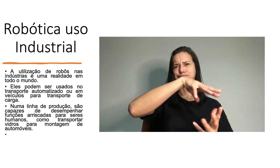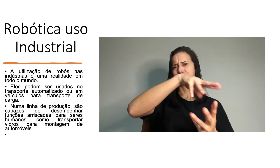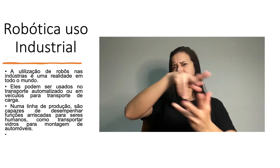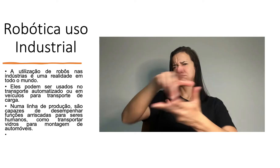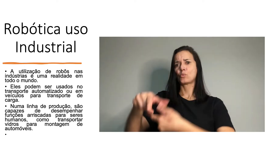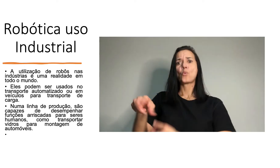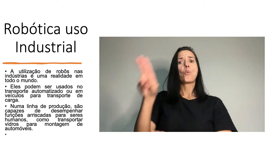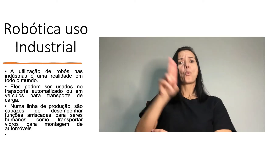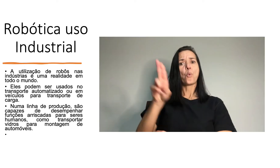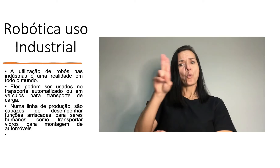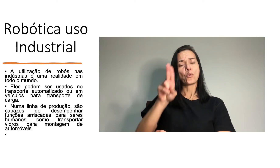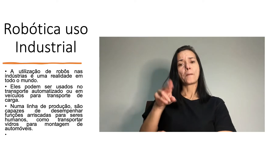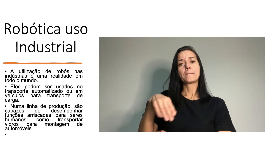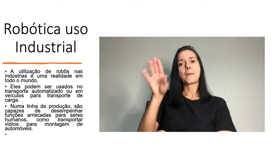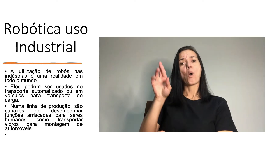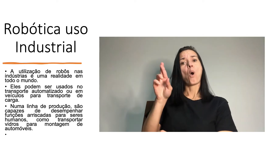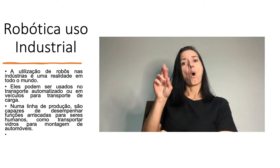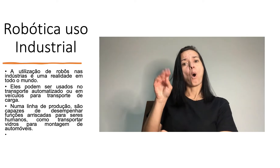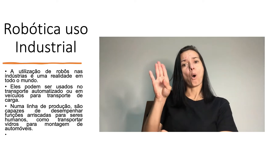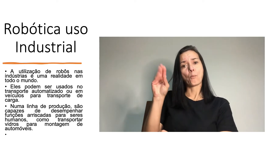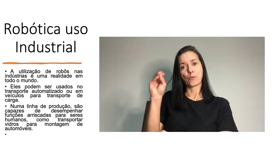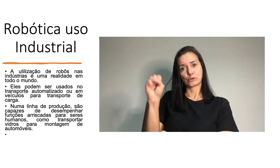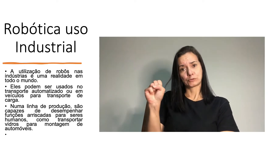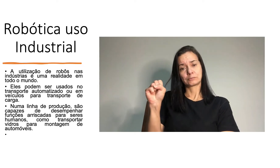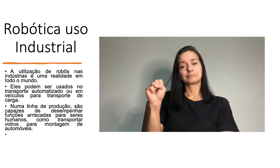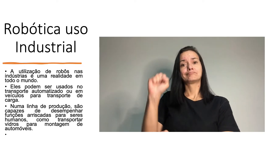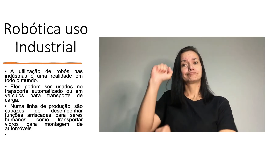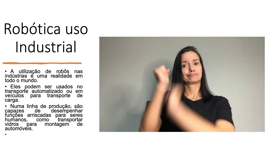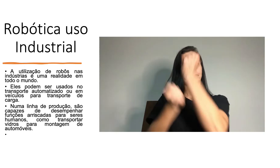é uma realidade em todo o mundo.